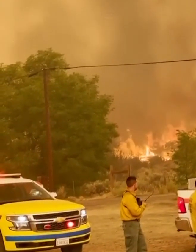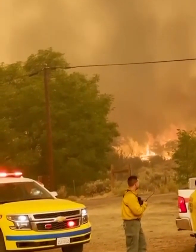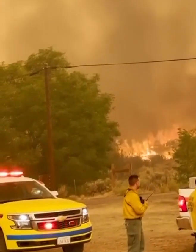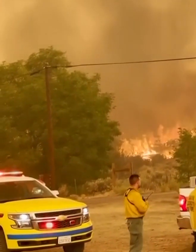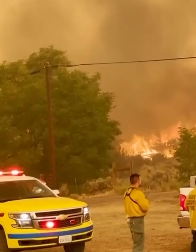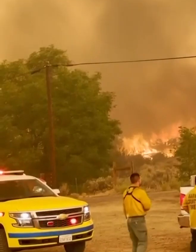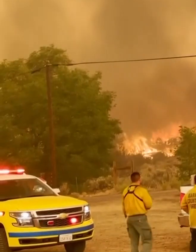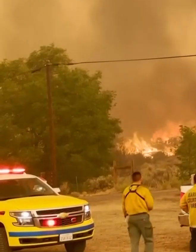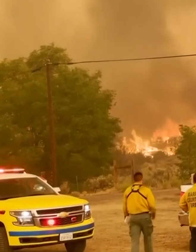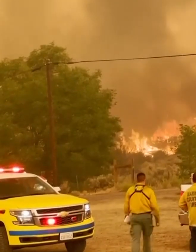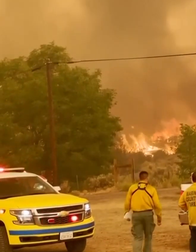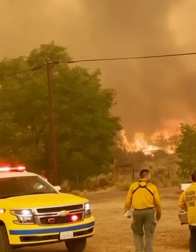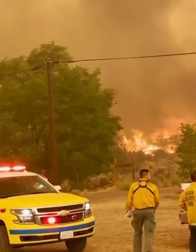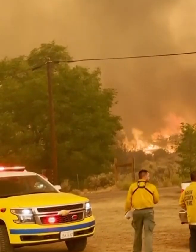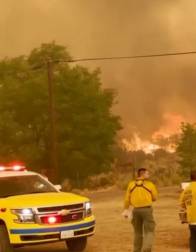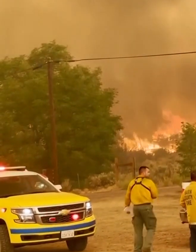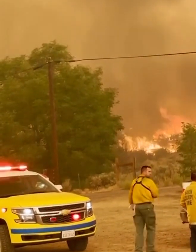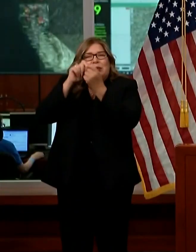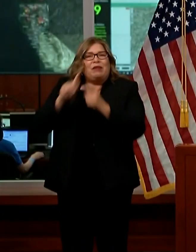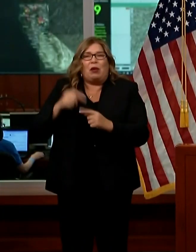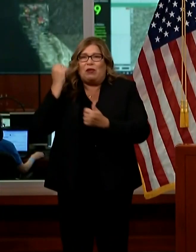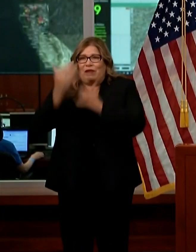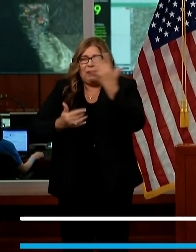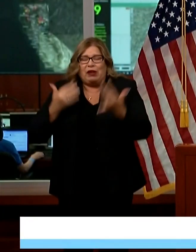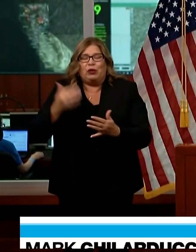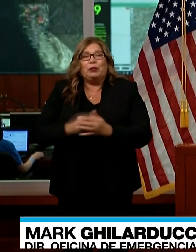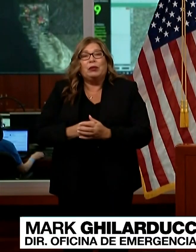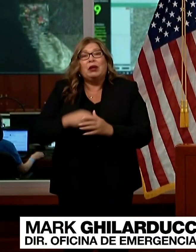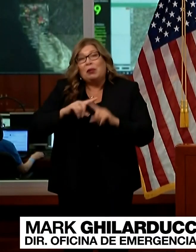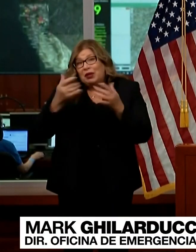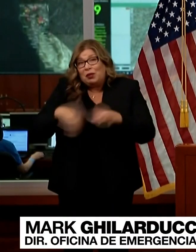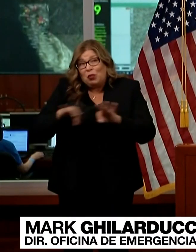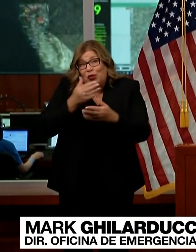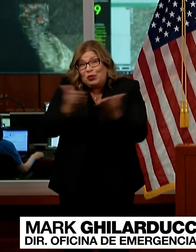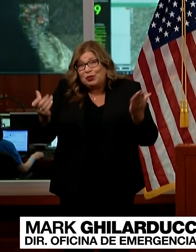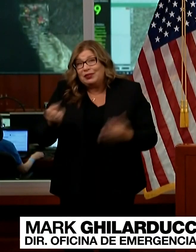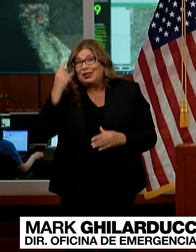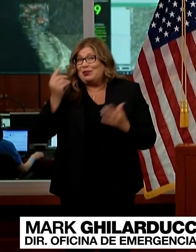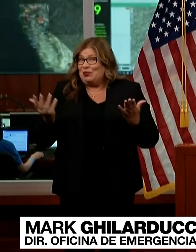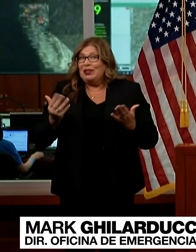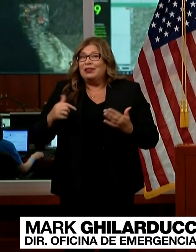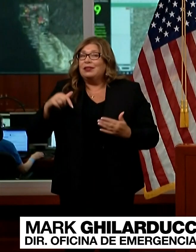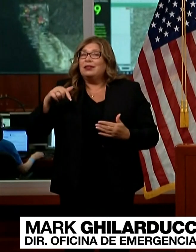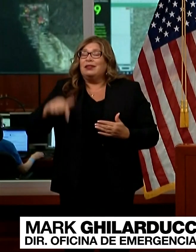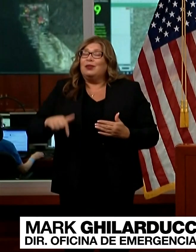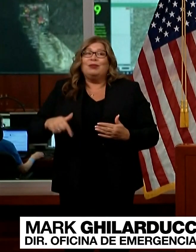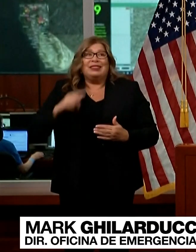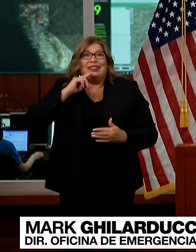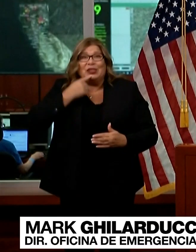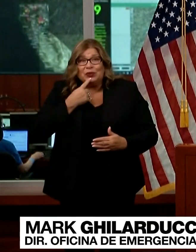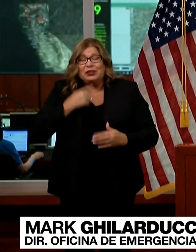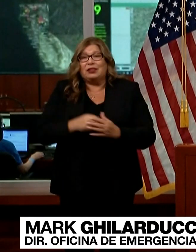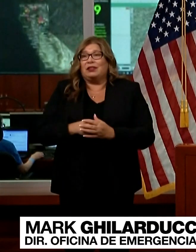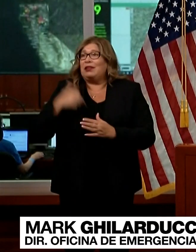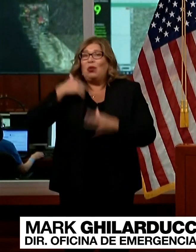incendio ya ha consumido más de 21.000 hectáreas. Es importante que todos los californianos entiendan la severidad de cómo las